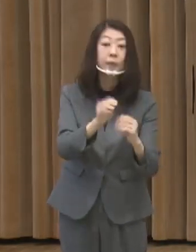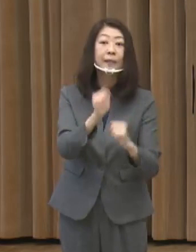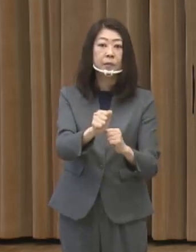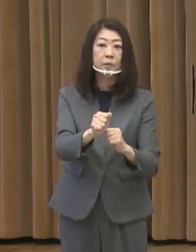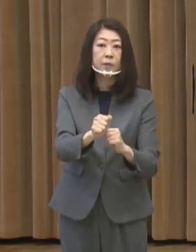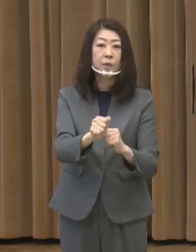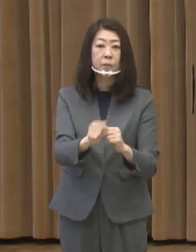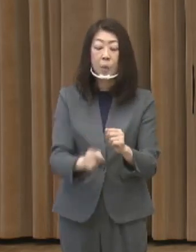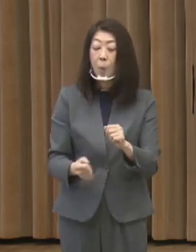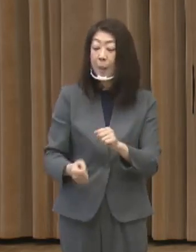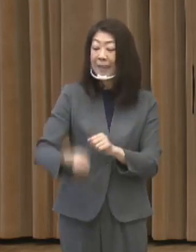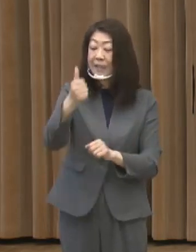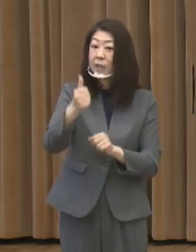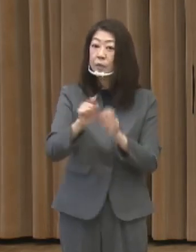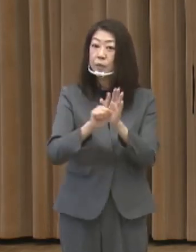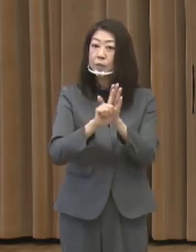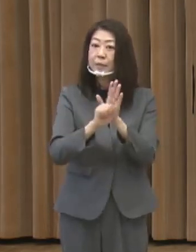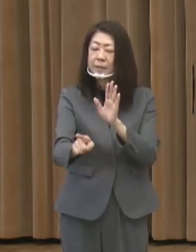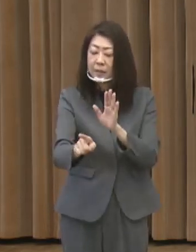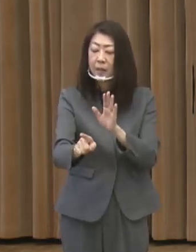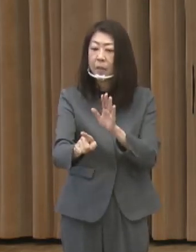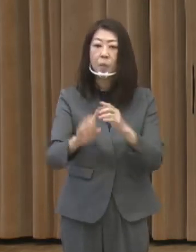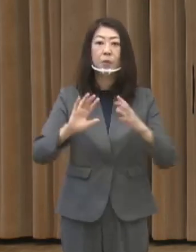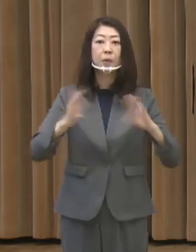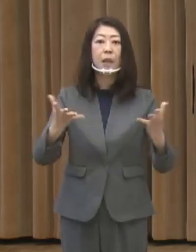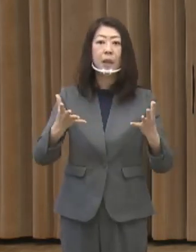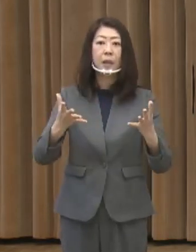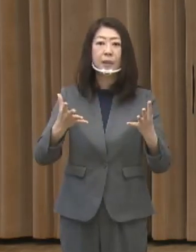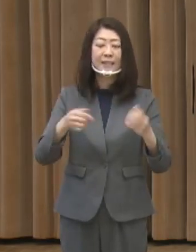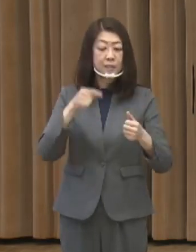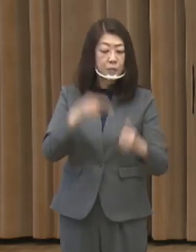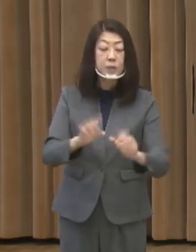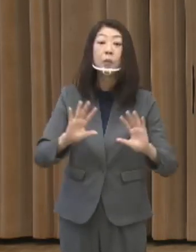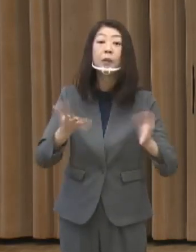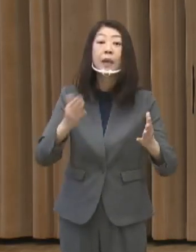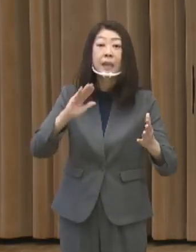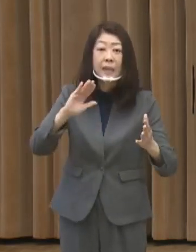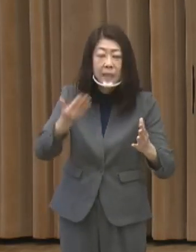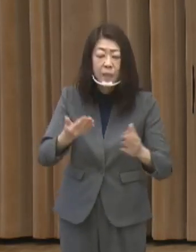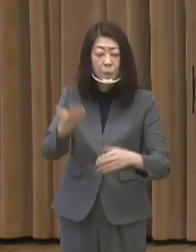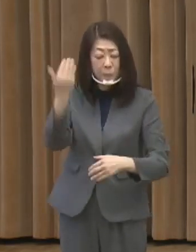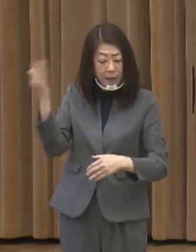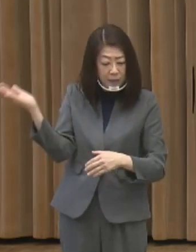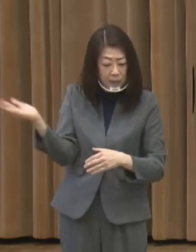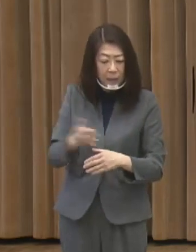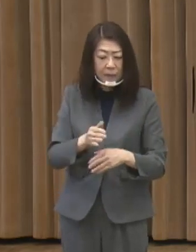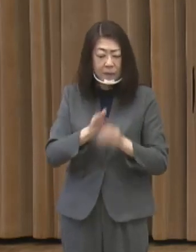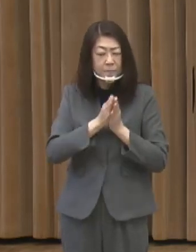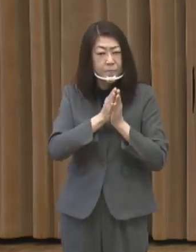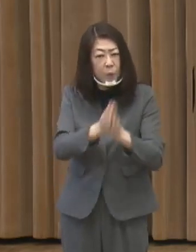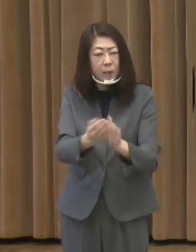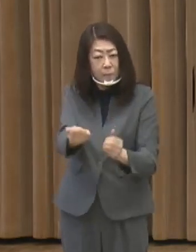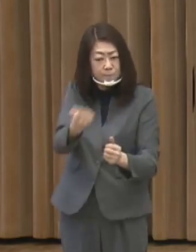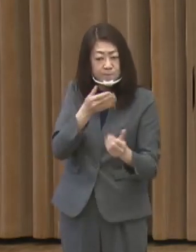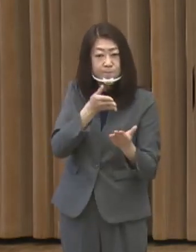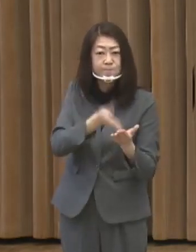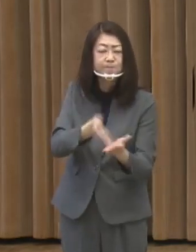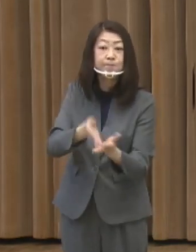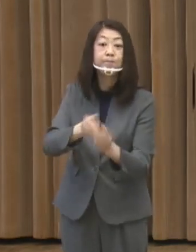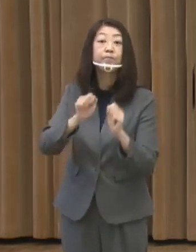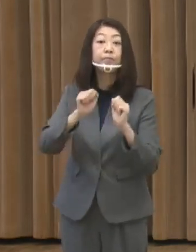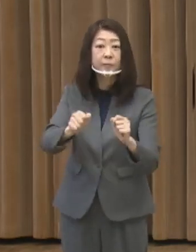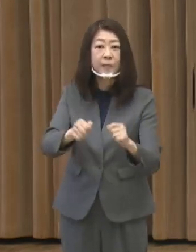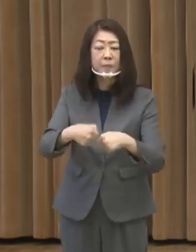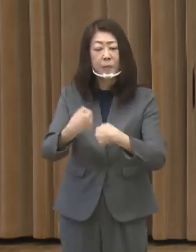措置とかなしにしてもその時からずっとそのお願いをして、そして大変なご努力をいただいてまいりました。